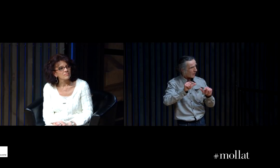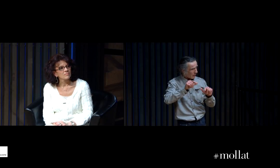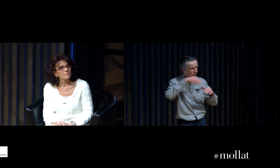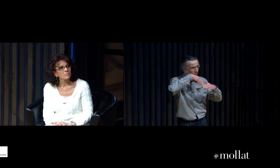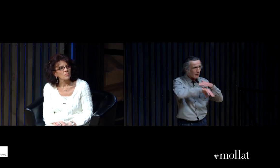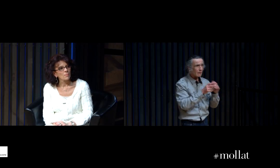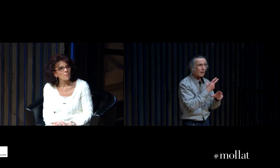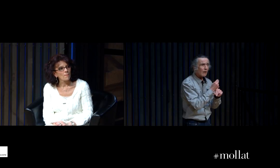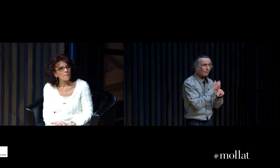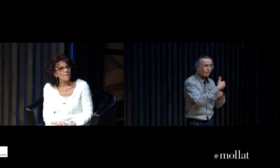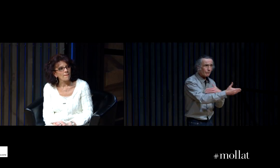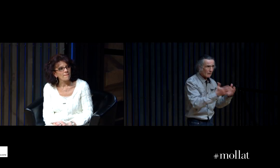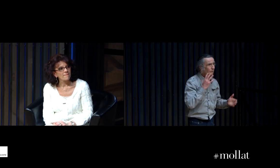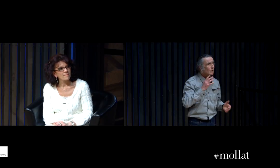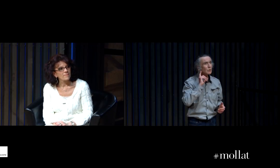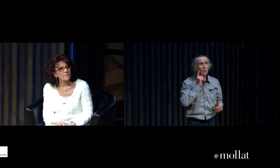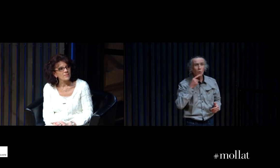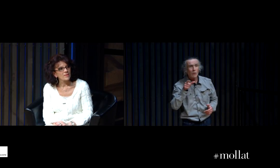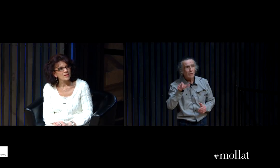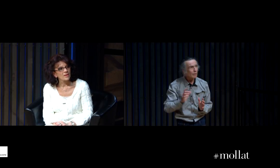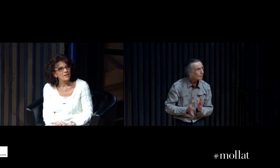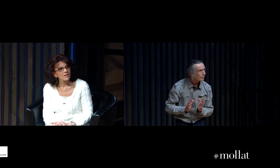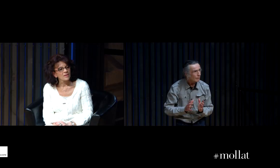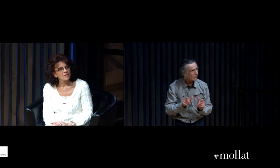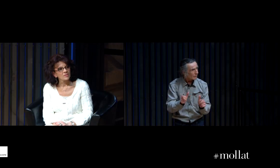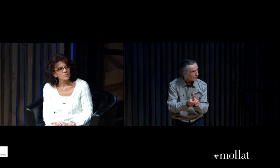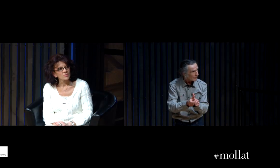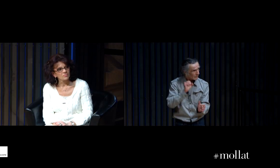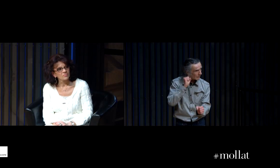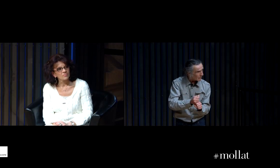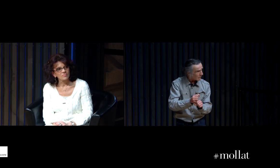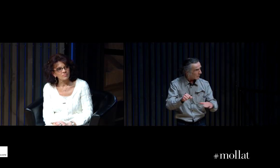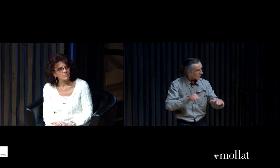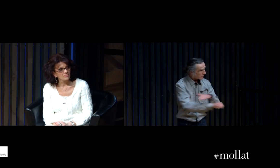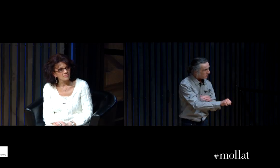plus. À Saint-Jacques, il y en avait. Hein. Bien sûr, avant, les sourds,